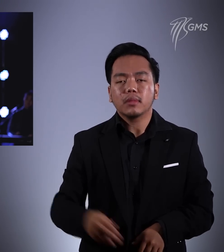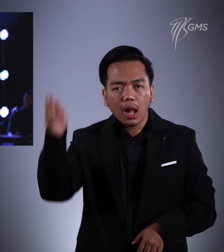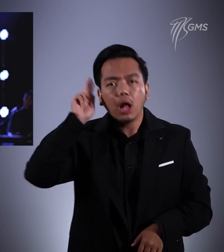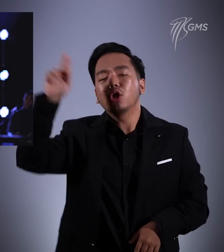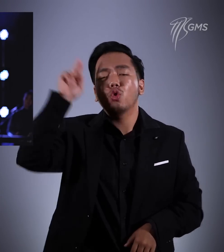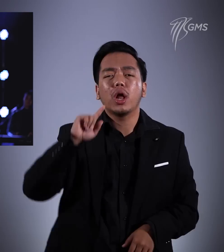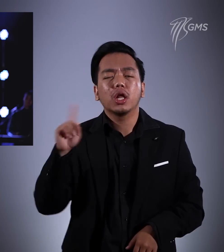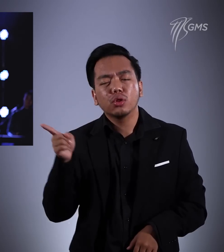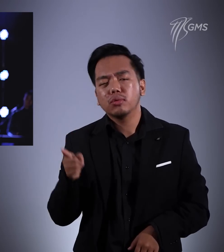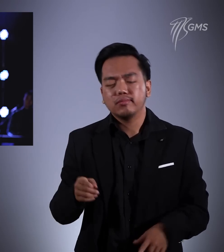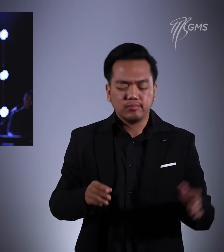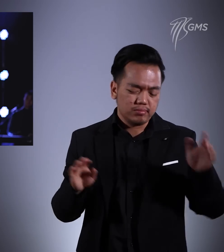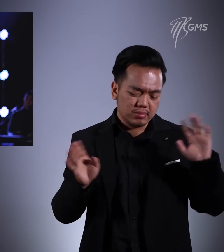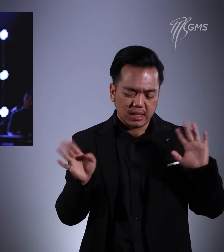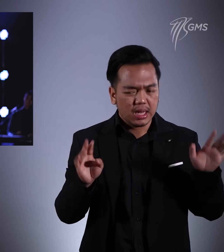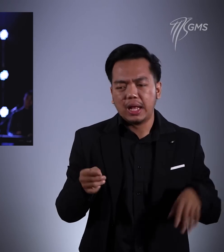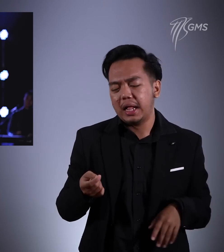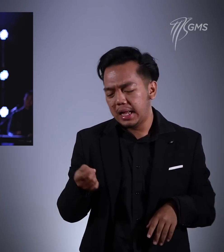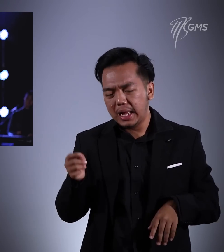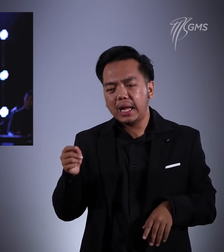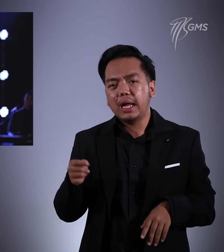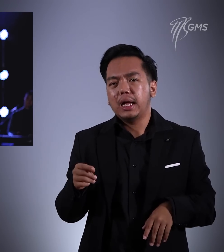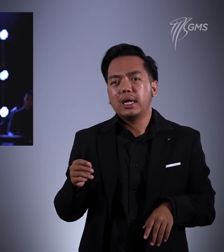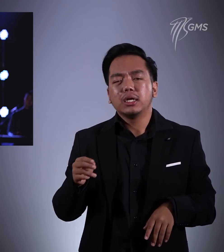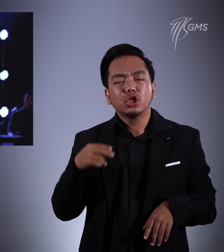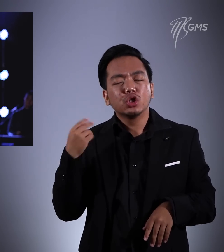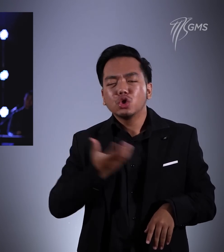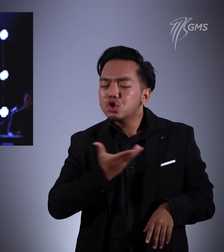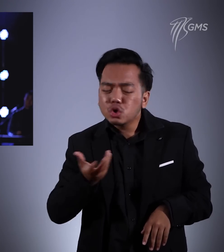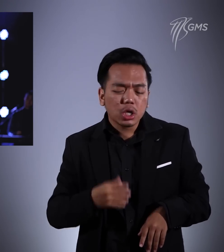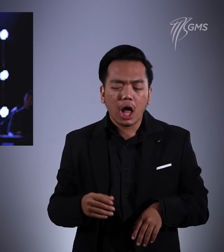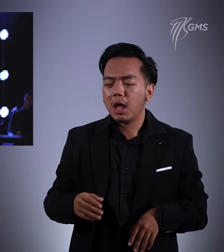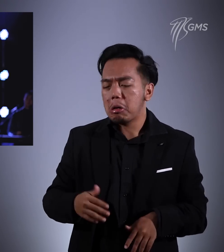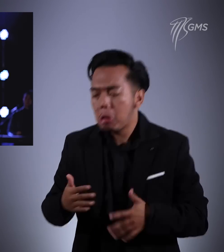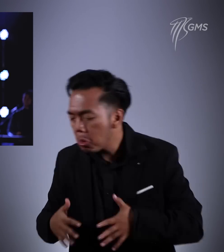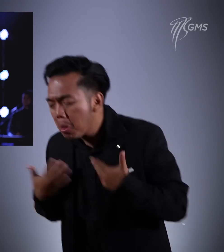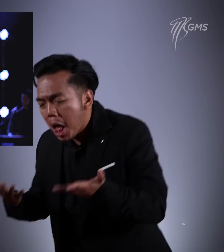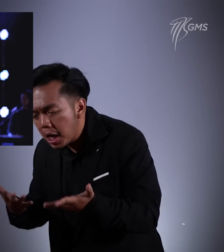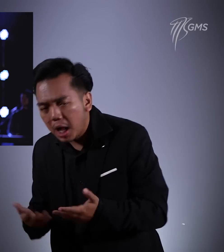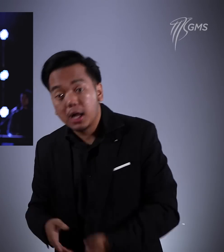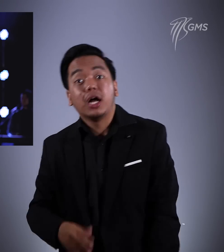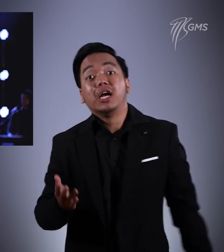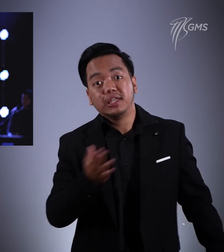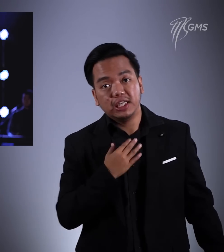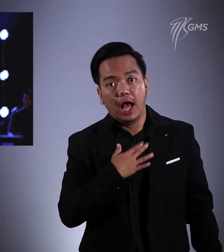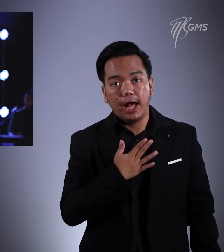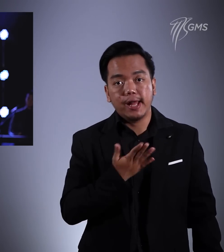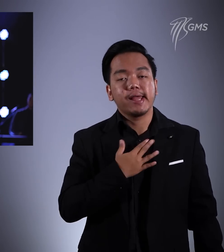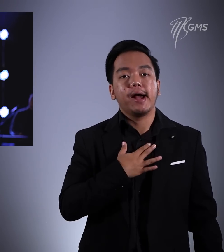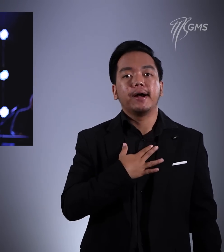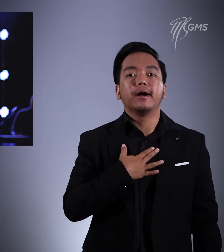Tuhan itu jarang marah. Berkali-kali dalam perjalanan hidup saya mengikut Yesus, kan sekarang ini take-nya tahun 2020. Siapa tahu